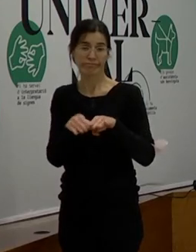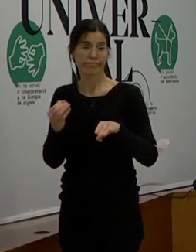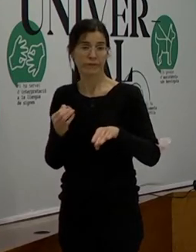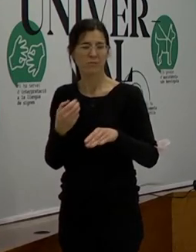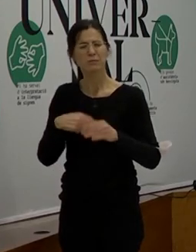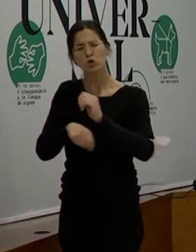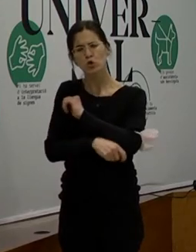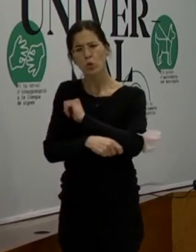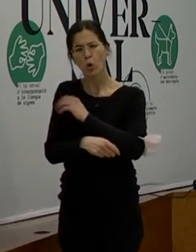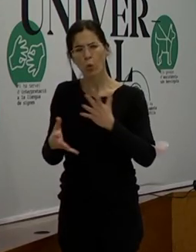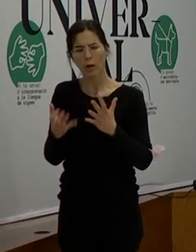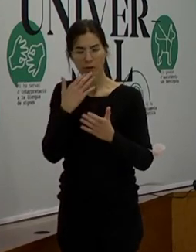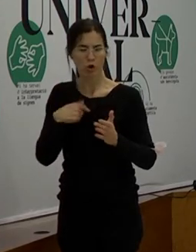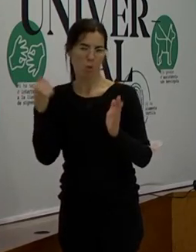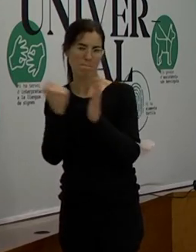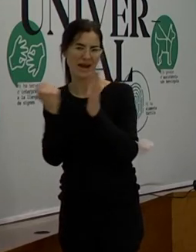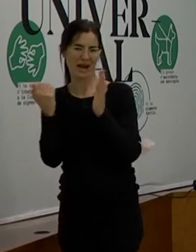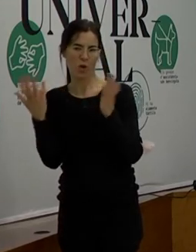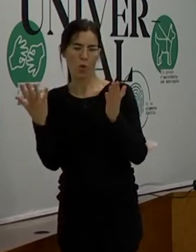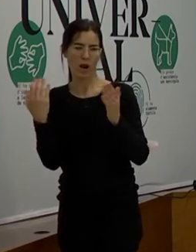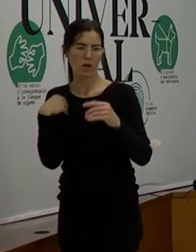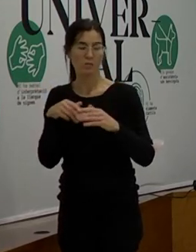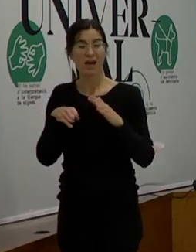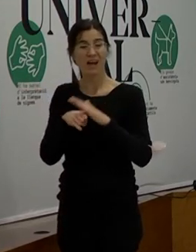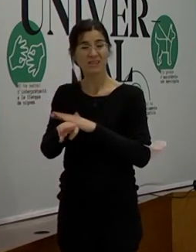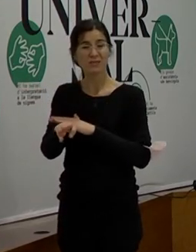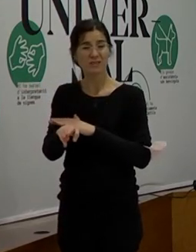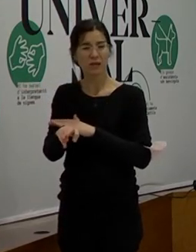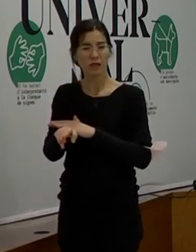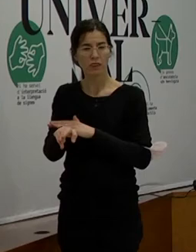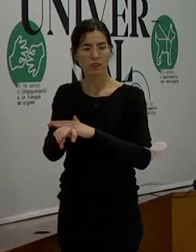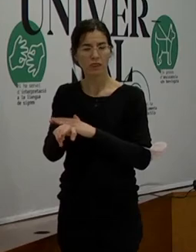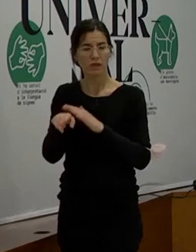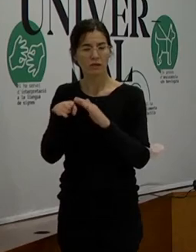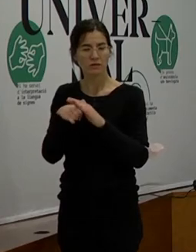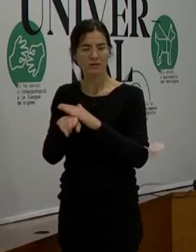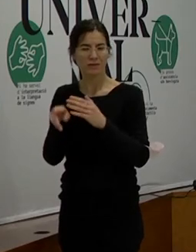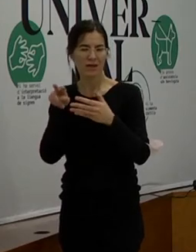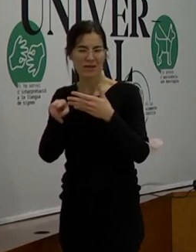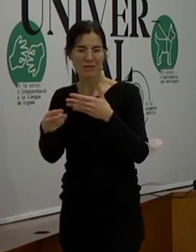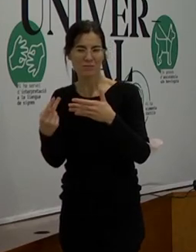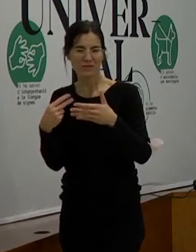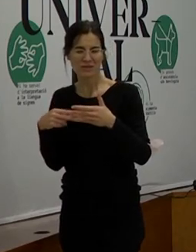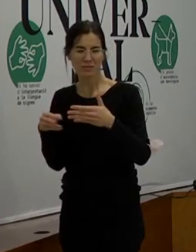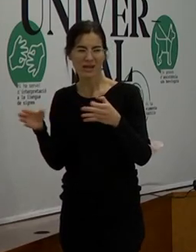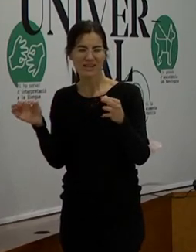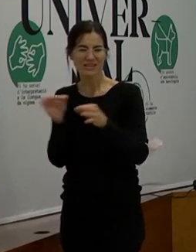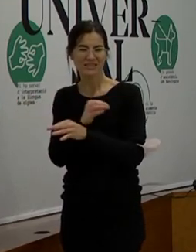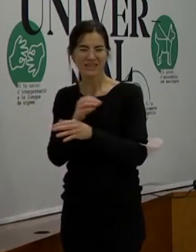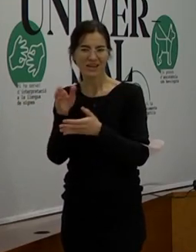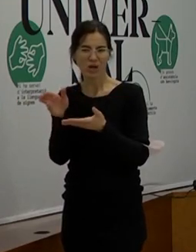El truco, que és la meva marca, és la accessibilitat desapercibida sin